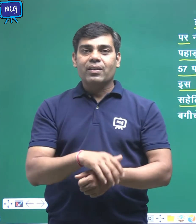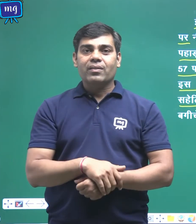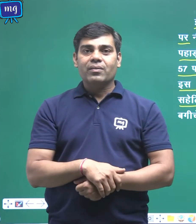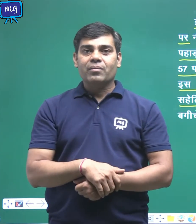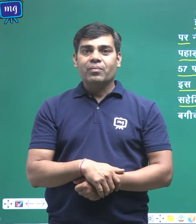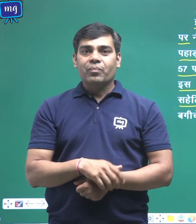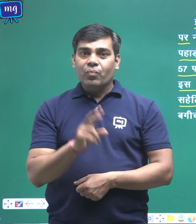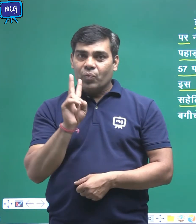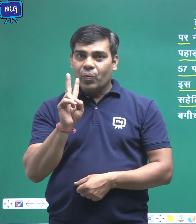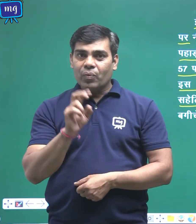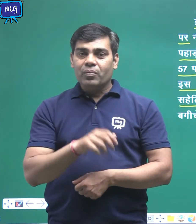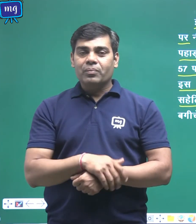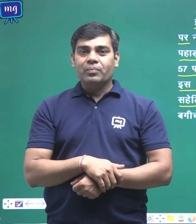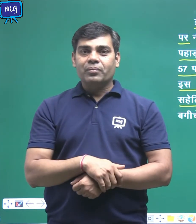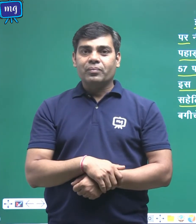दो